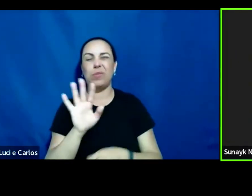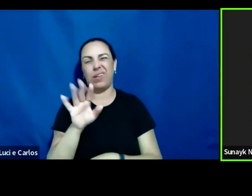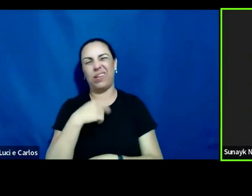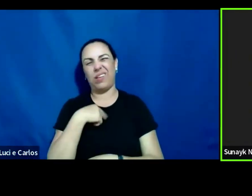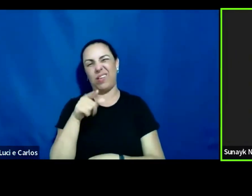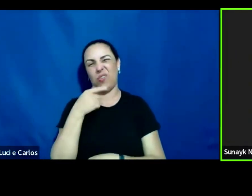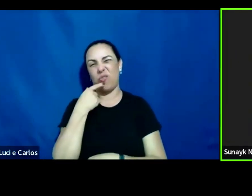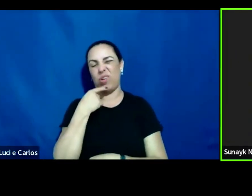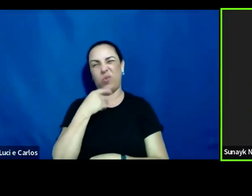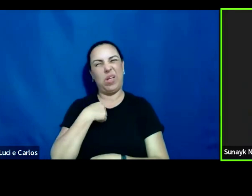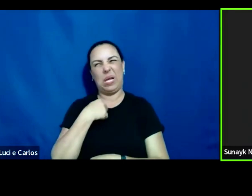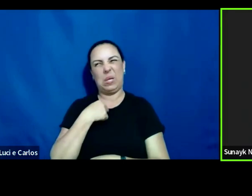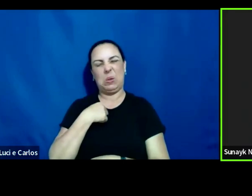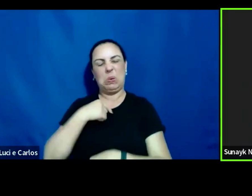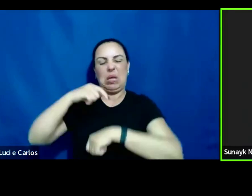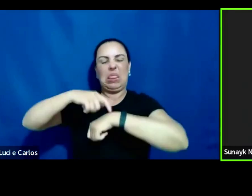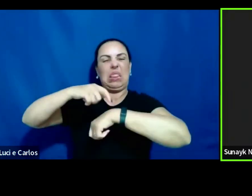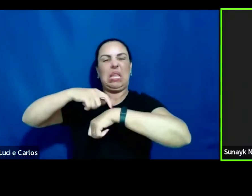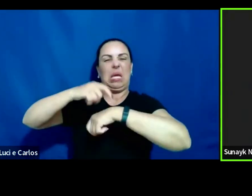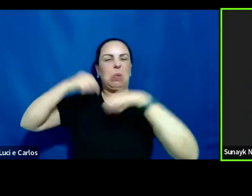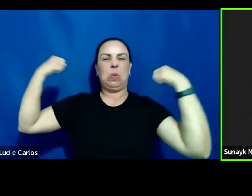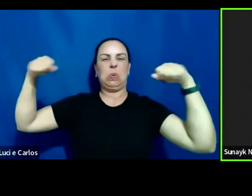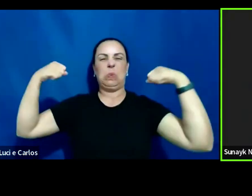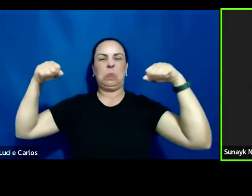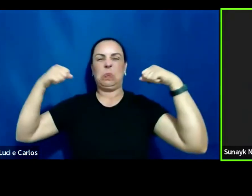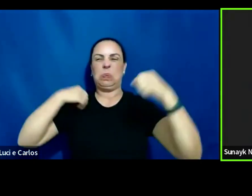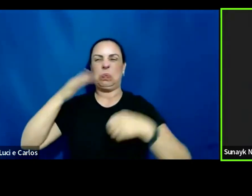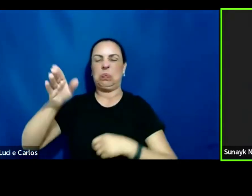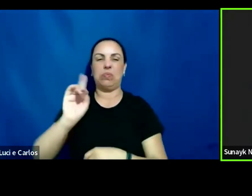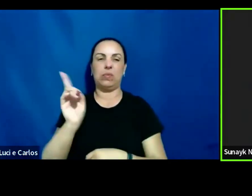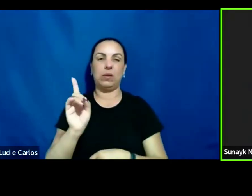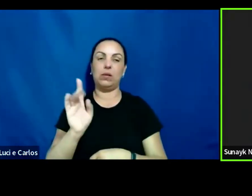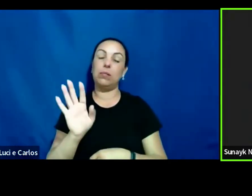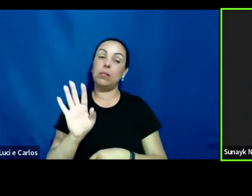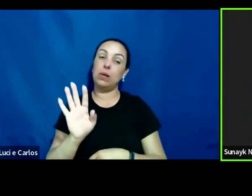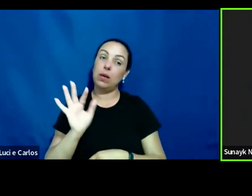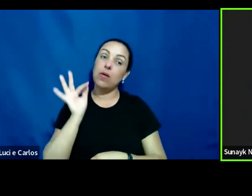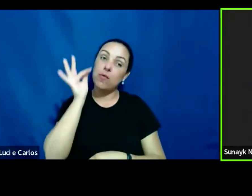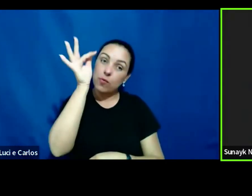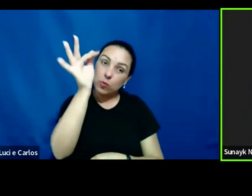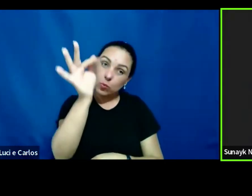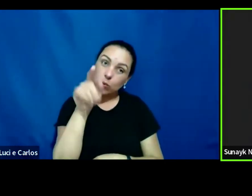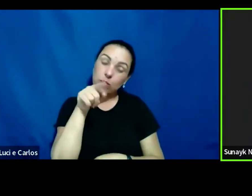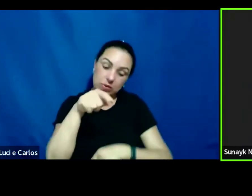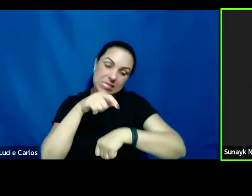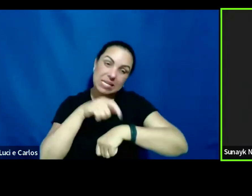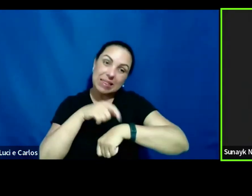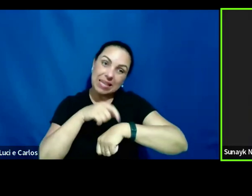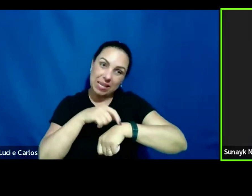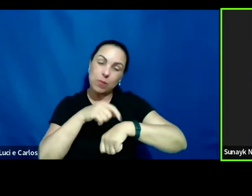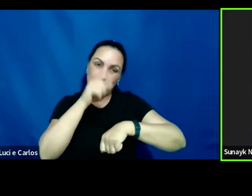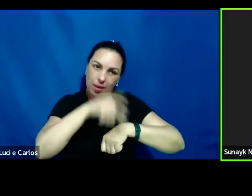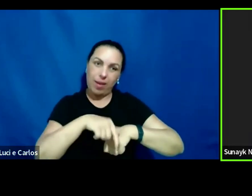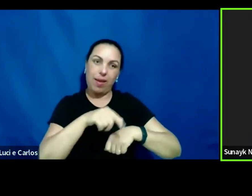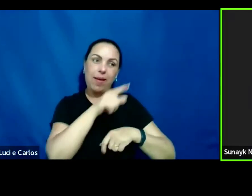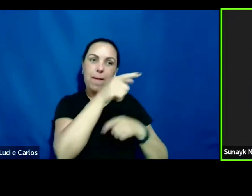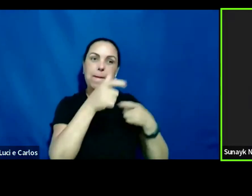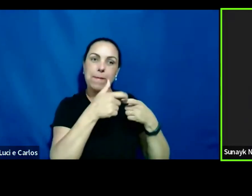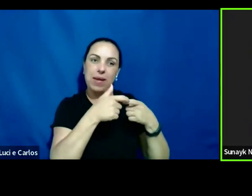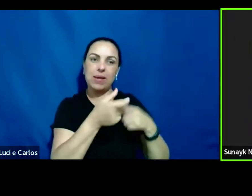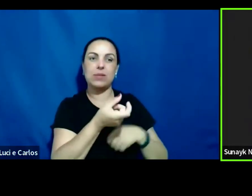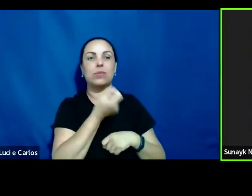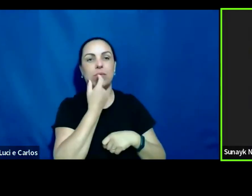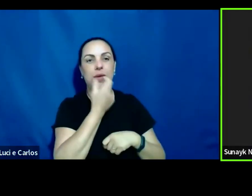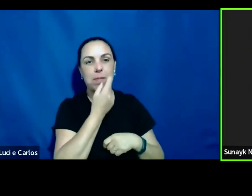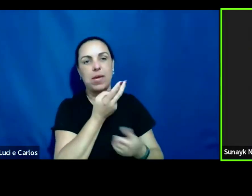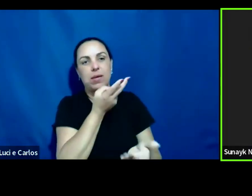tempo para cuidar da sua doença. Se você não tiver tempo para cuidar da sua saúde. Faz isso. Atividade física. A própria Organização Mundial da Saúde